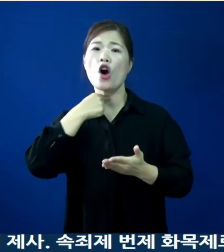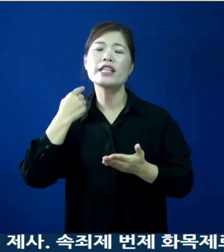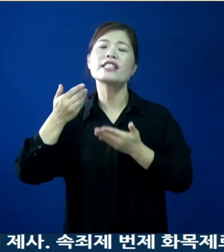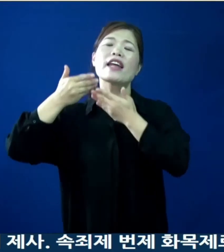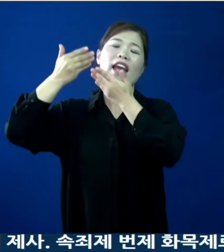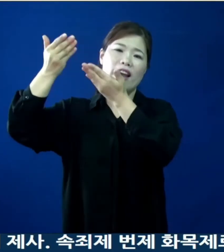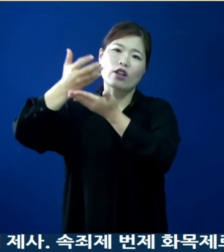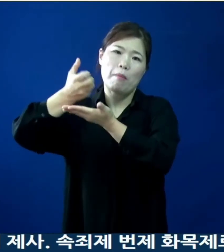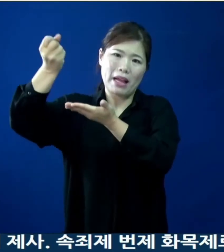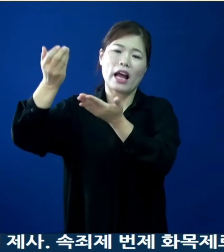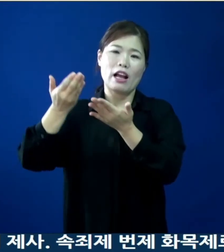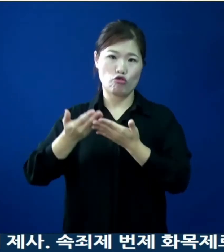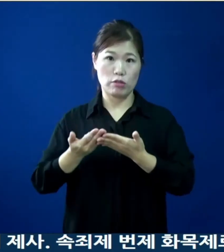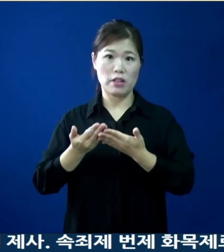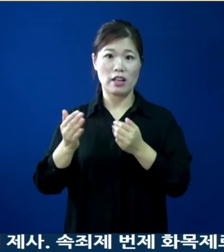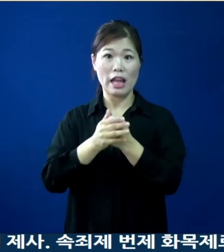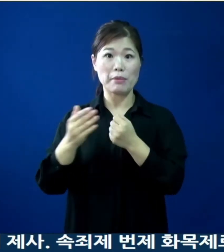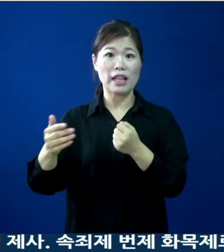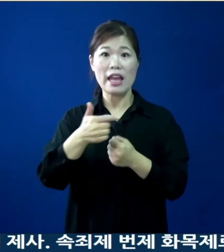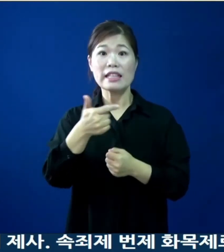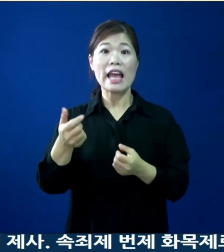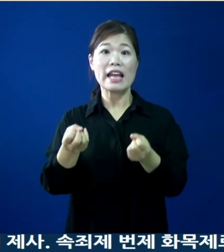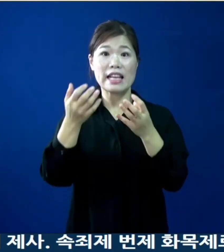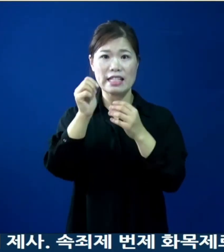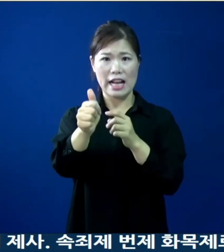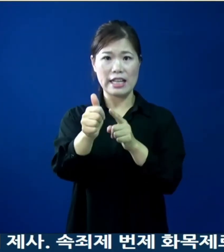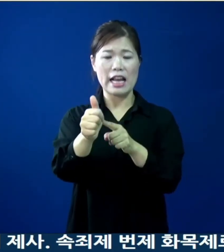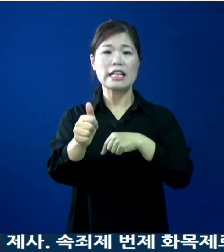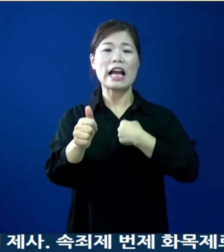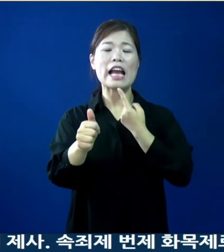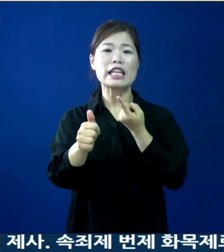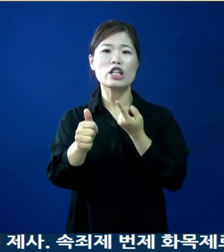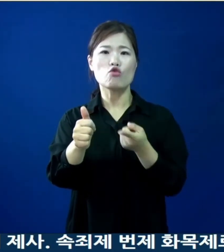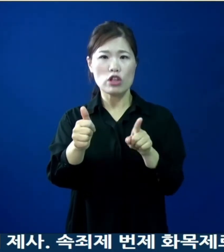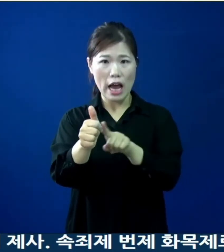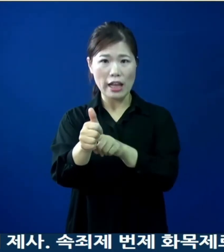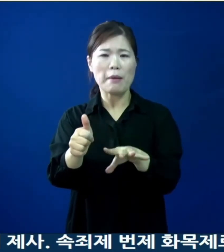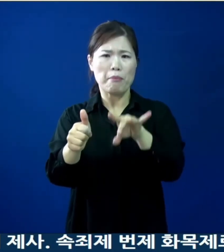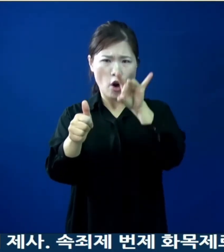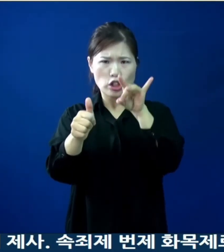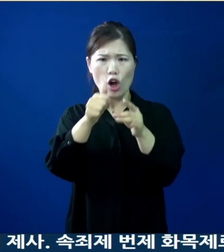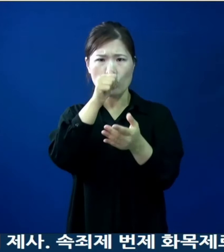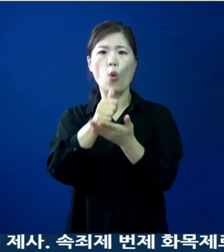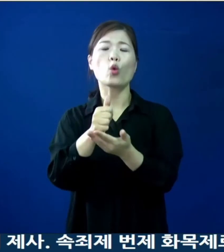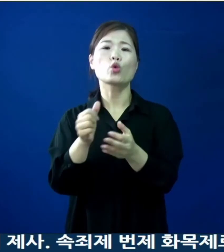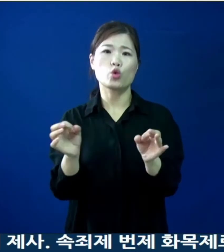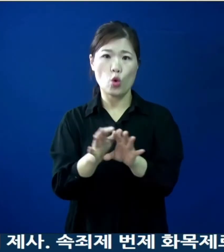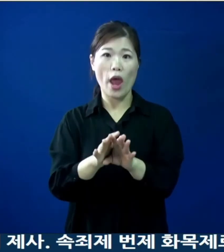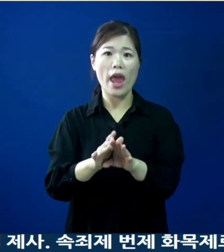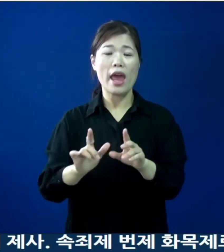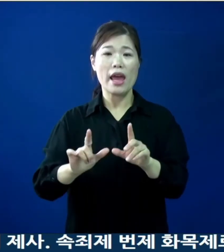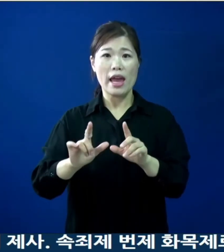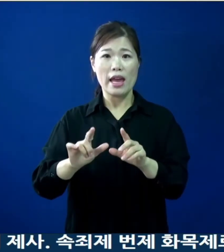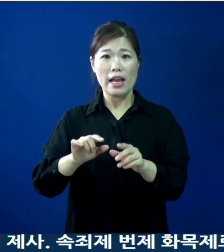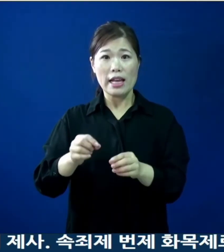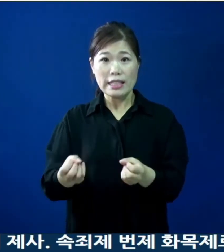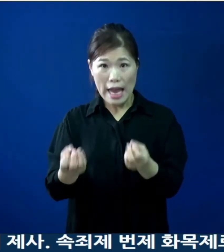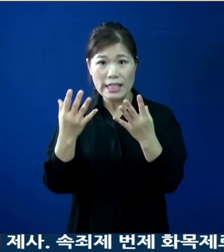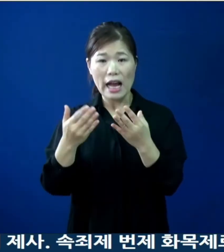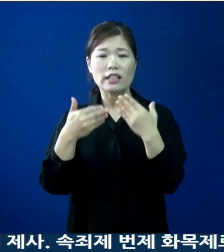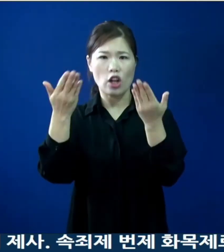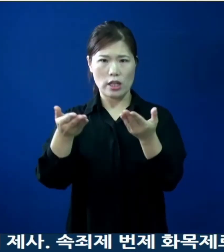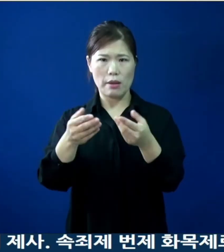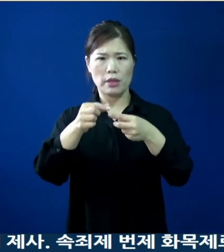순서로 제사를 드리는 겁니다. 먼저 대제사장이 자기를 위한 속죄제를 드리고 자기를 위한 번제 숫 양 한 마리를 드리는